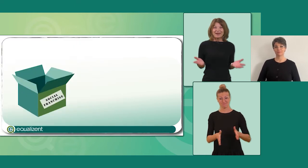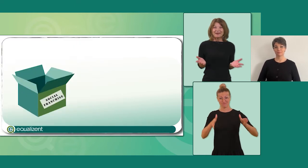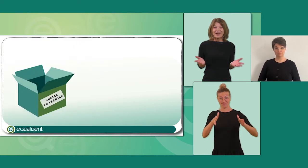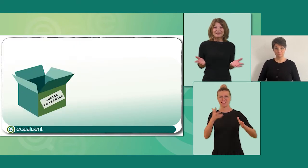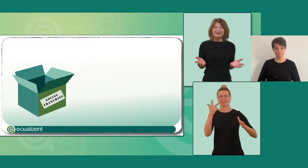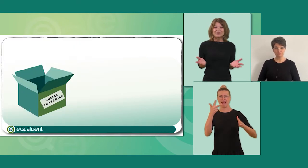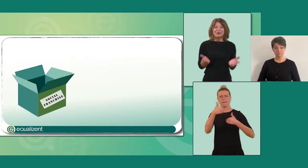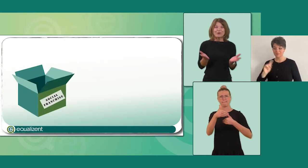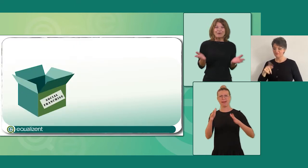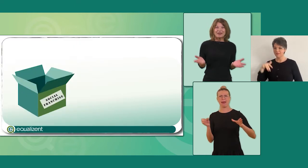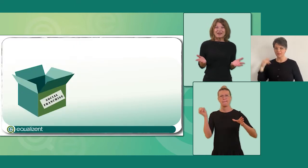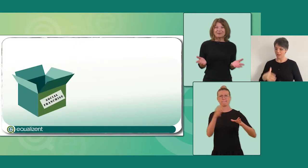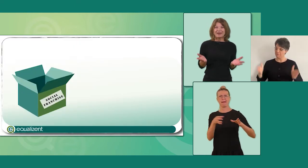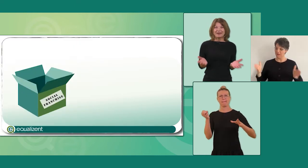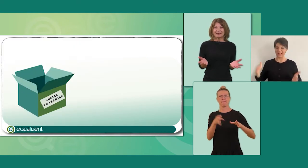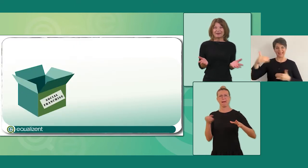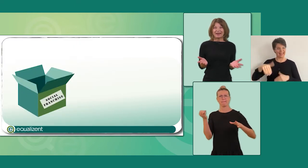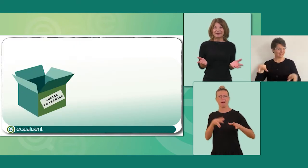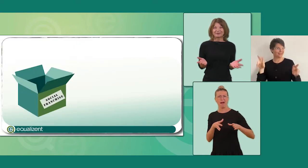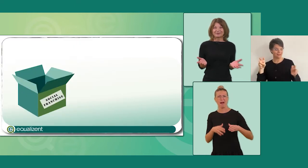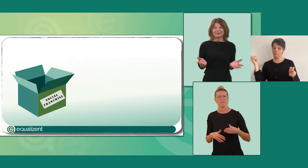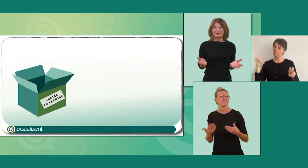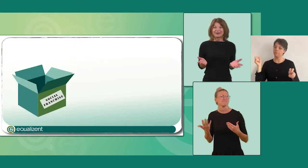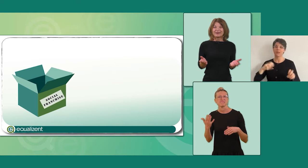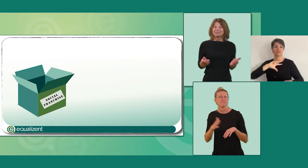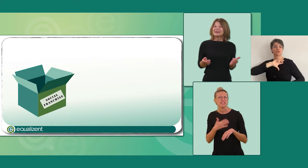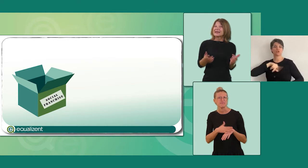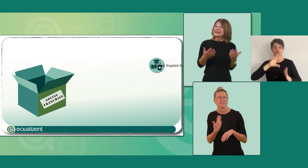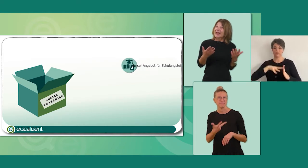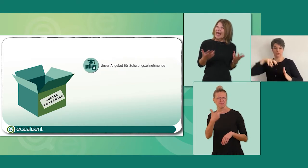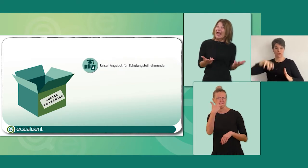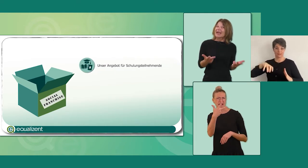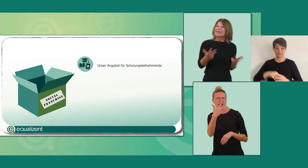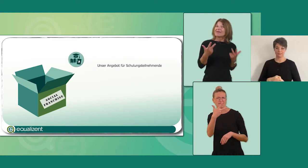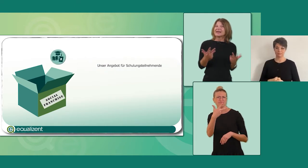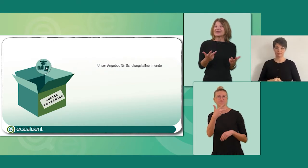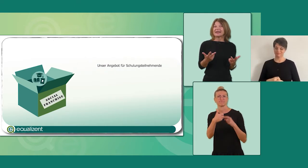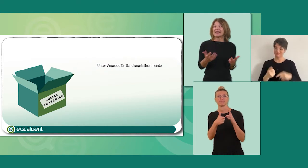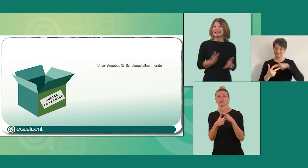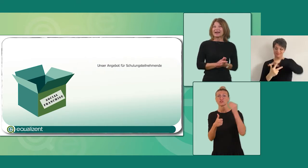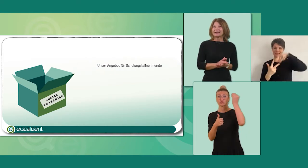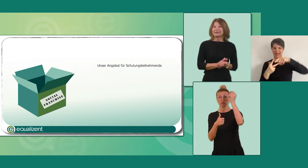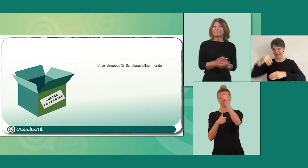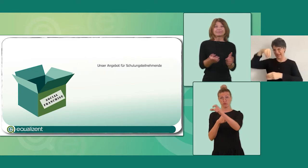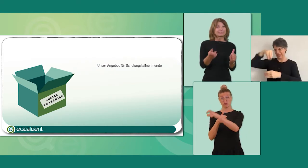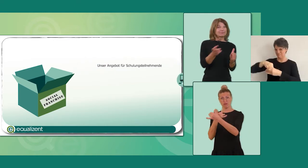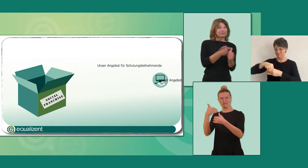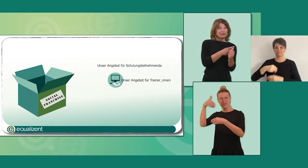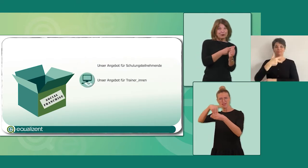Wir haben sogar ein ganzes Social Franchise-Paket entwickelt. Es hat drei wesentliche